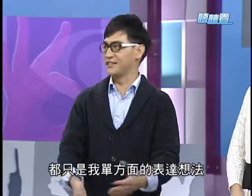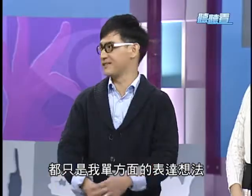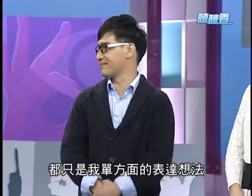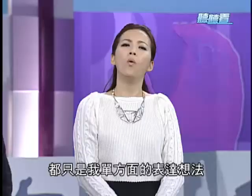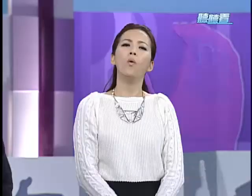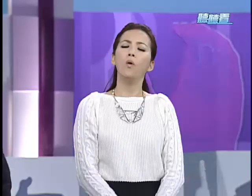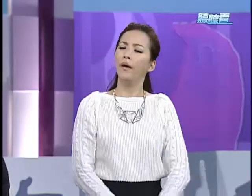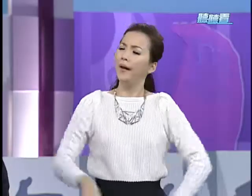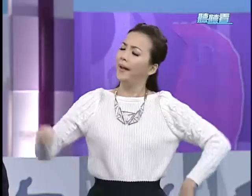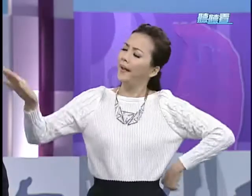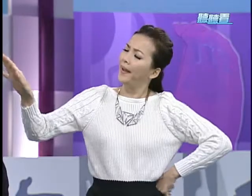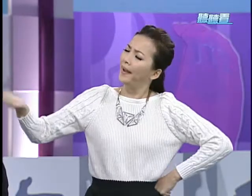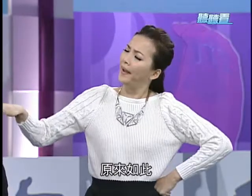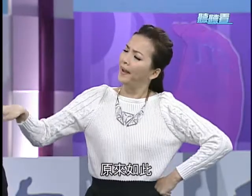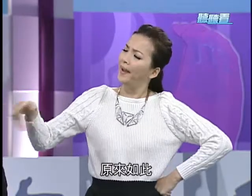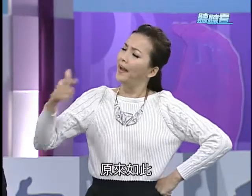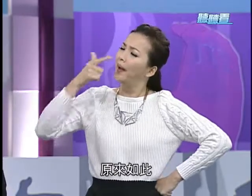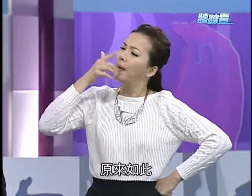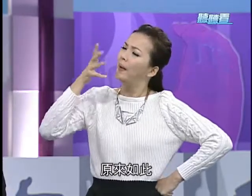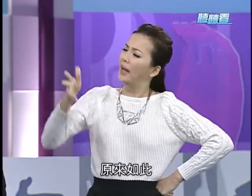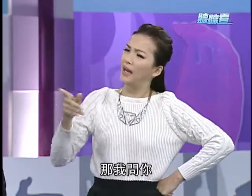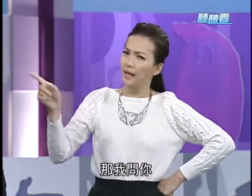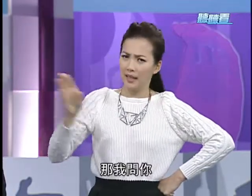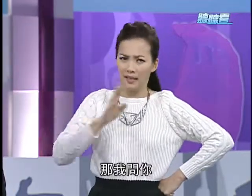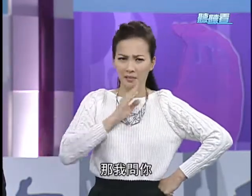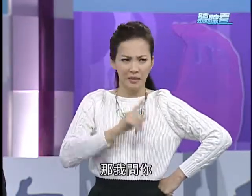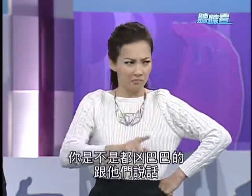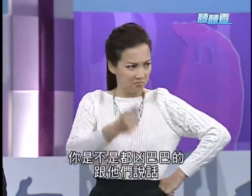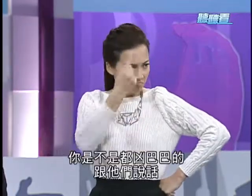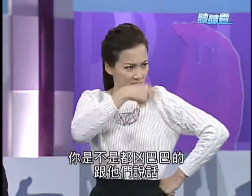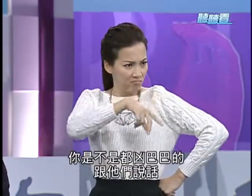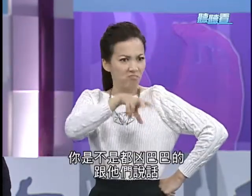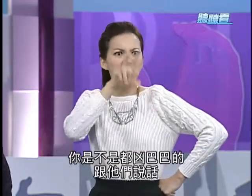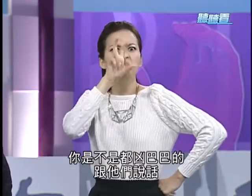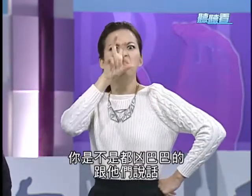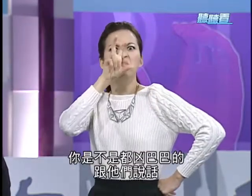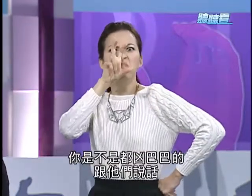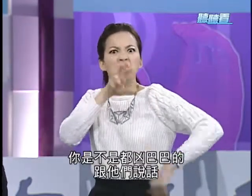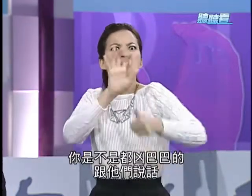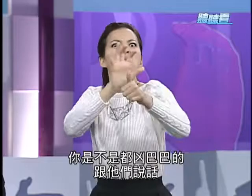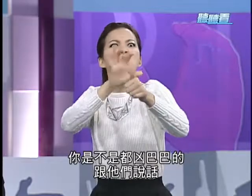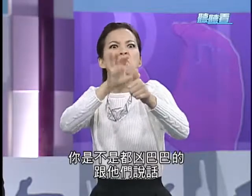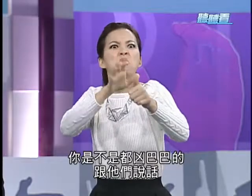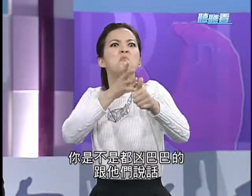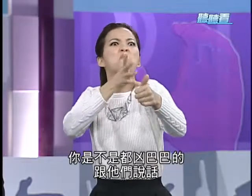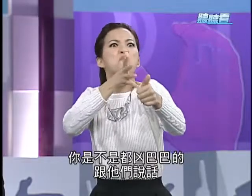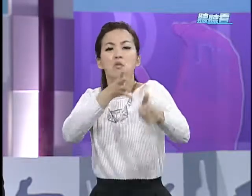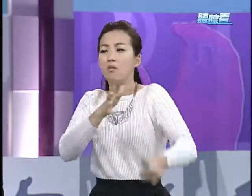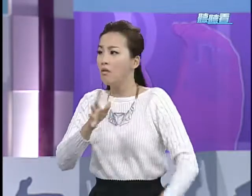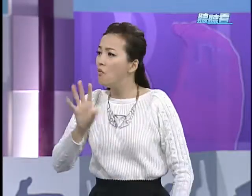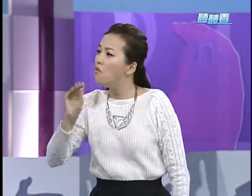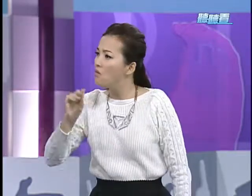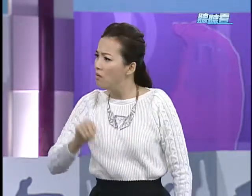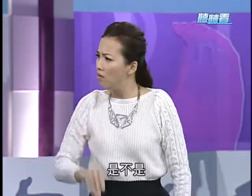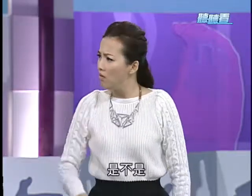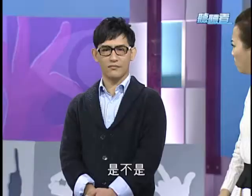法。 哦，原来如此。那我问你啊，你是不是都凶巴巴的跟他们说话？是不是？